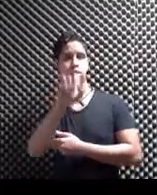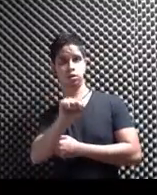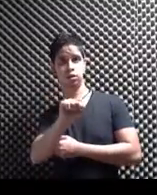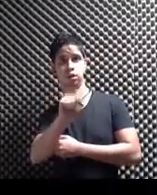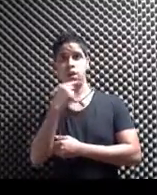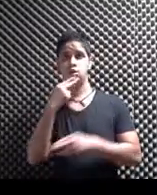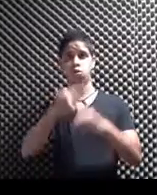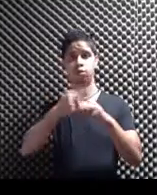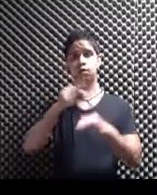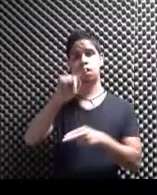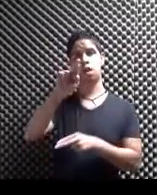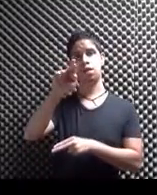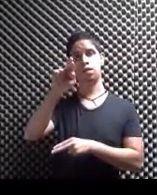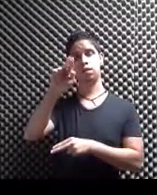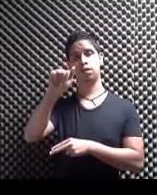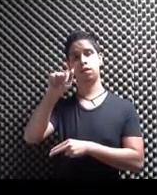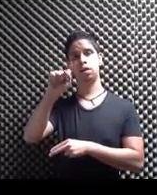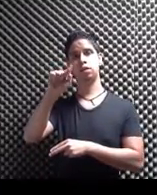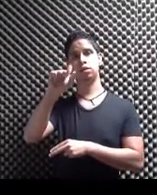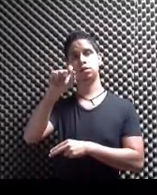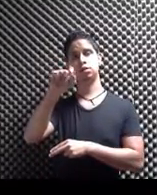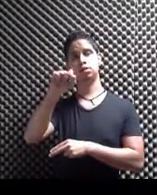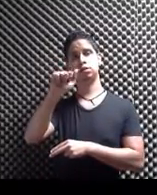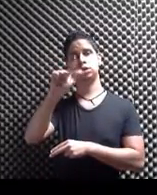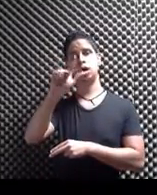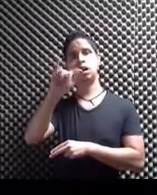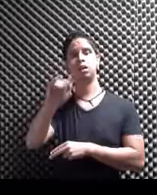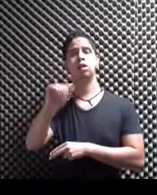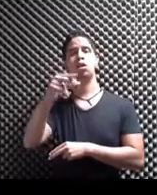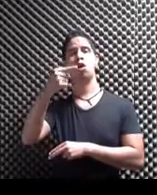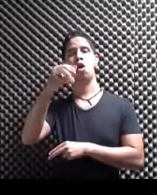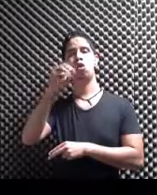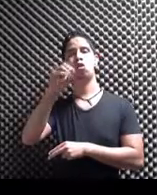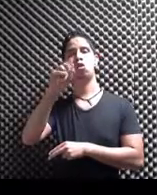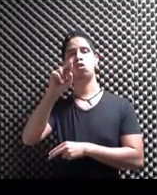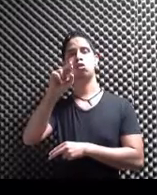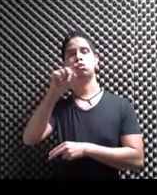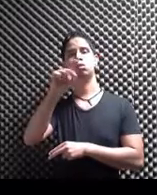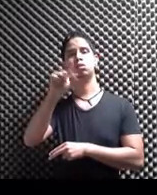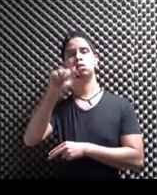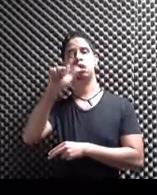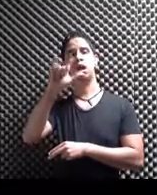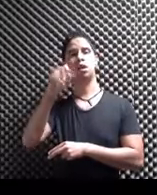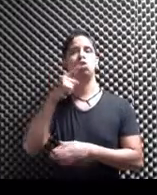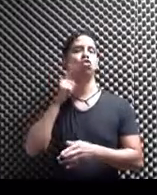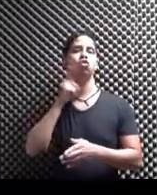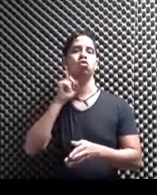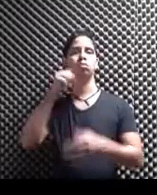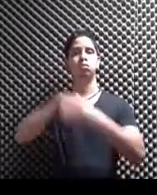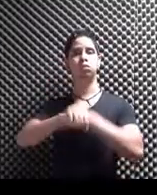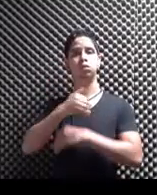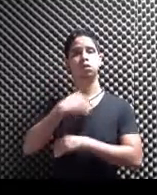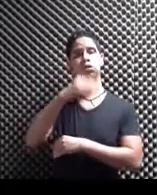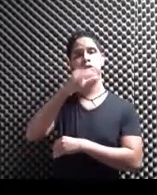muchachos se llama Natsali González, que es sordo de nacimiento. Y Jan Joseph Viriña,